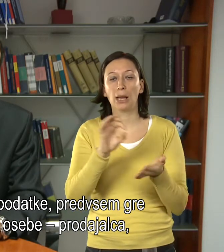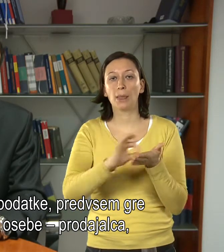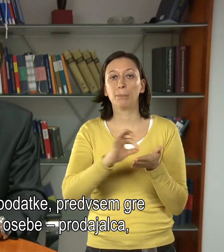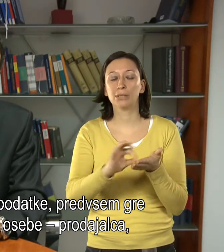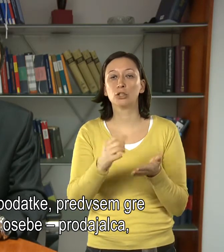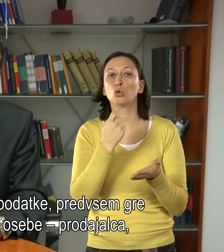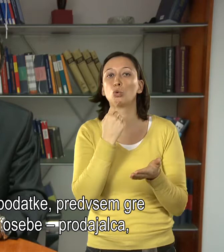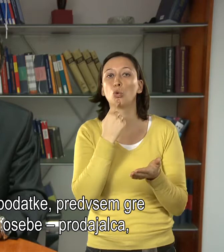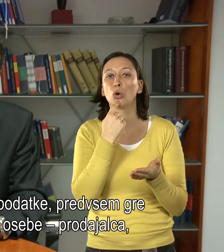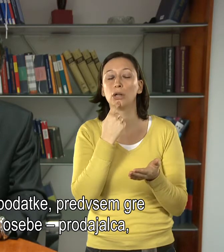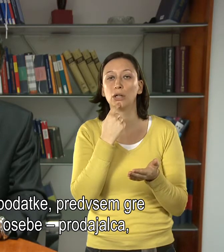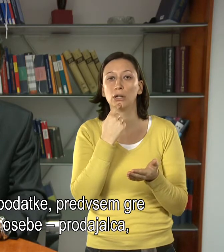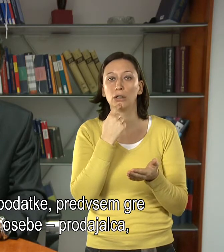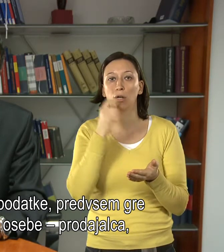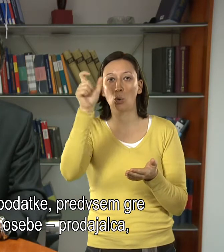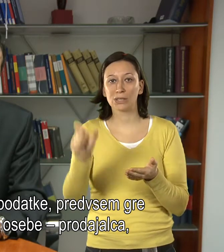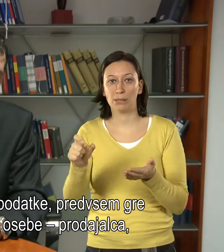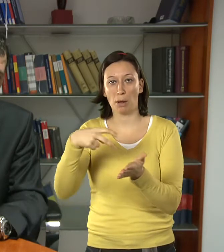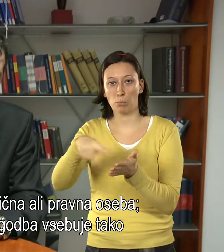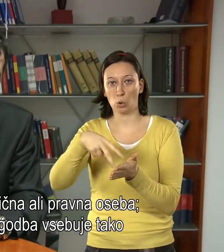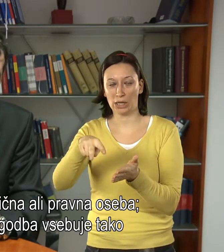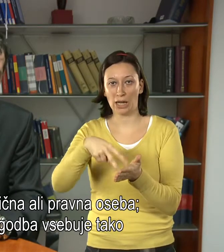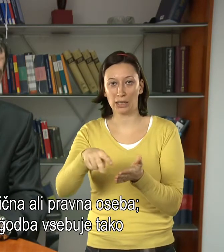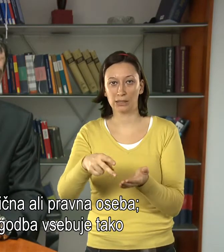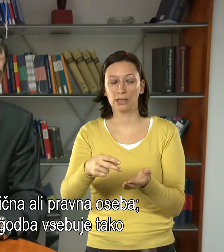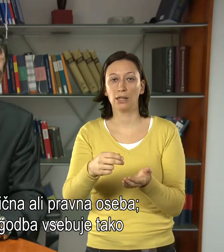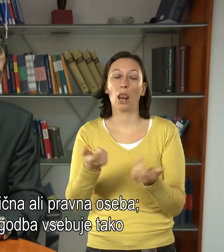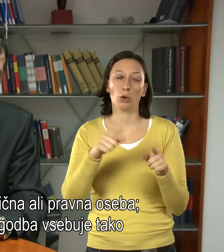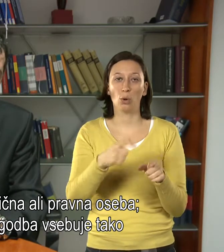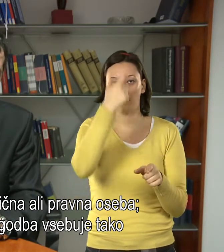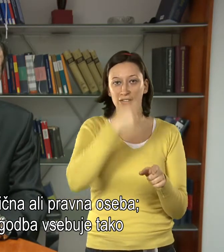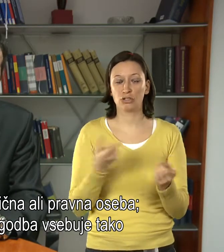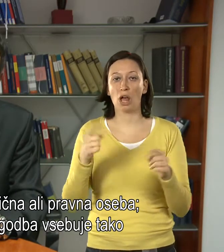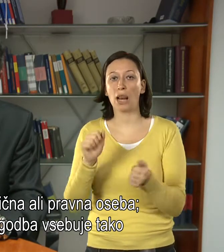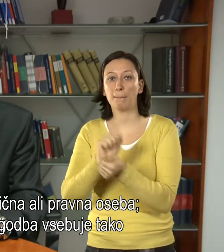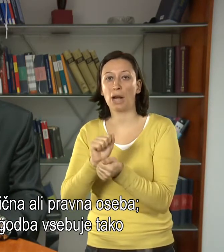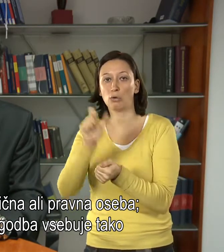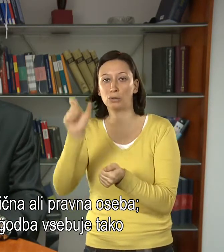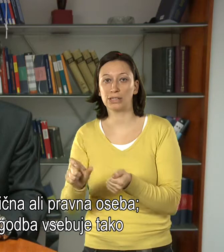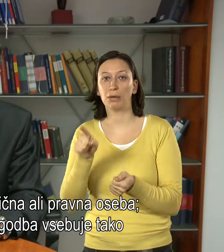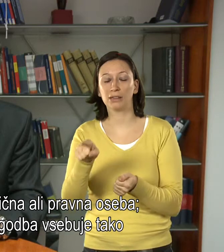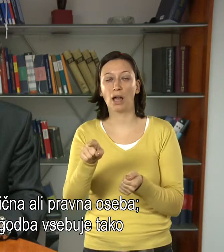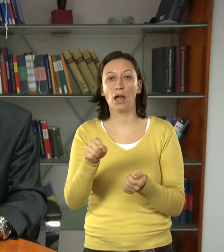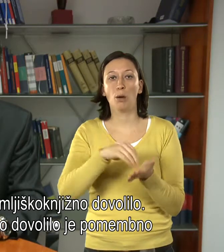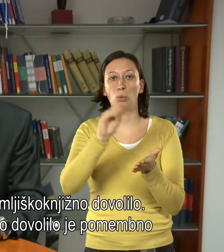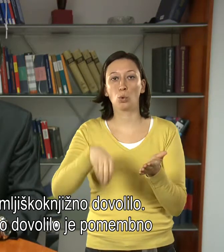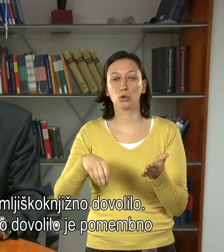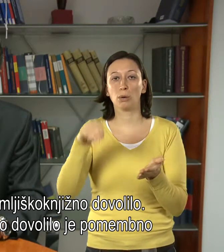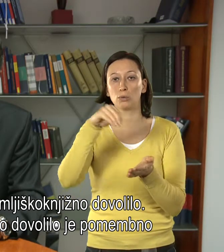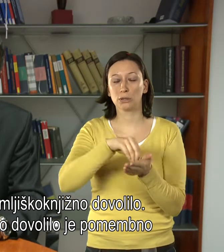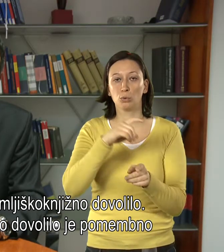navedbo osebe prodajalca, to je lahko fizična ali pravna oseba, in da ta pogodba vsebuje tako